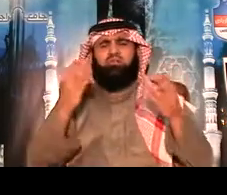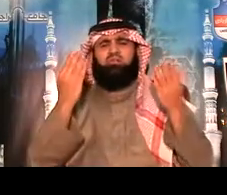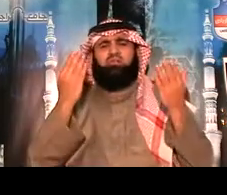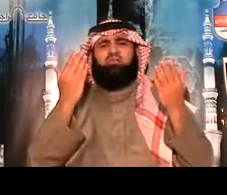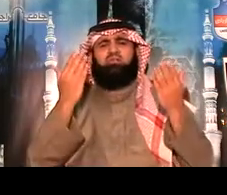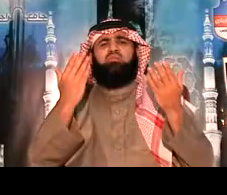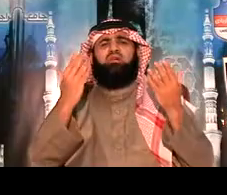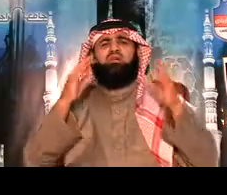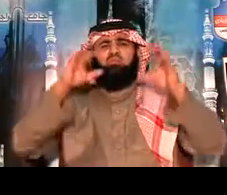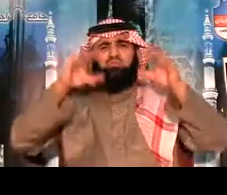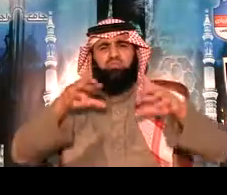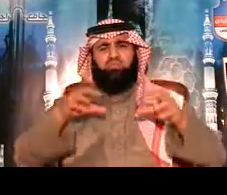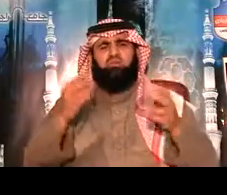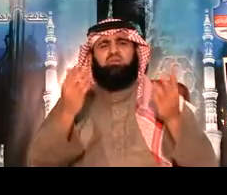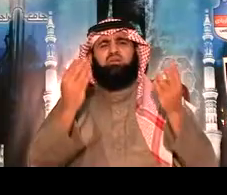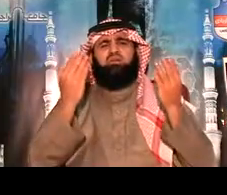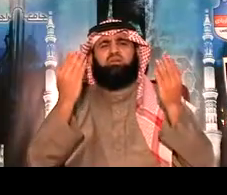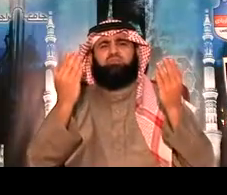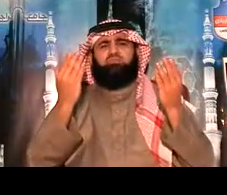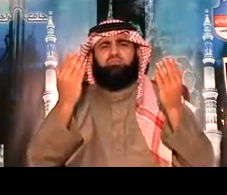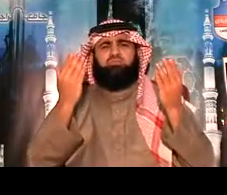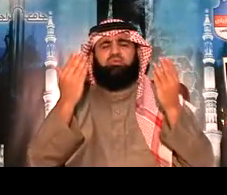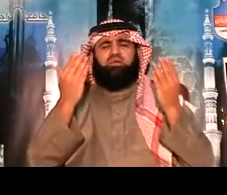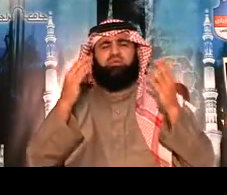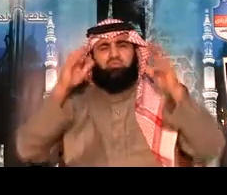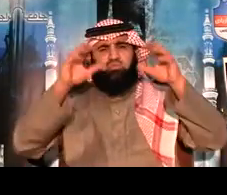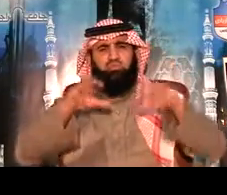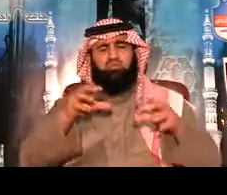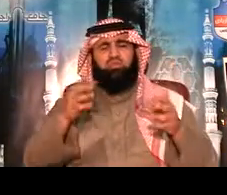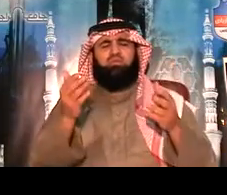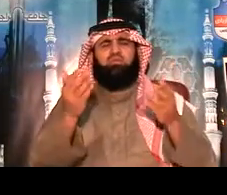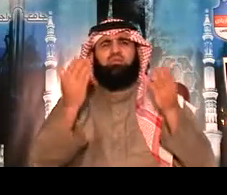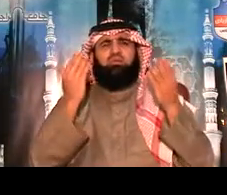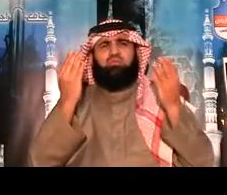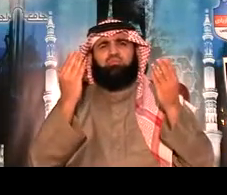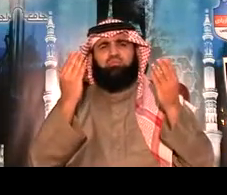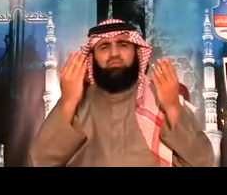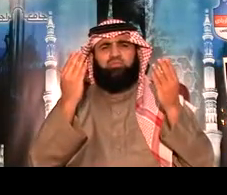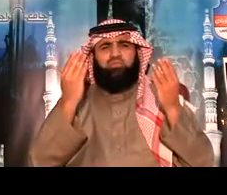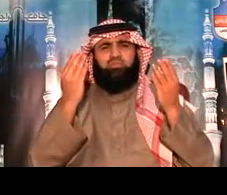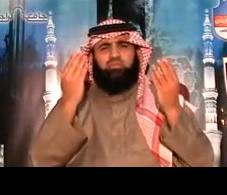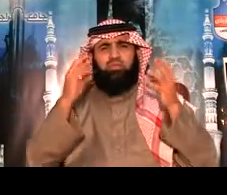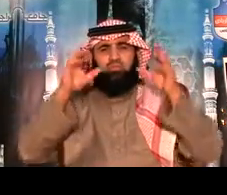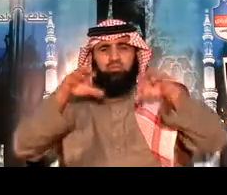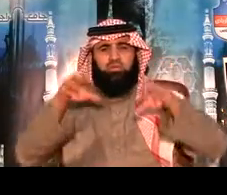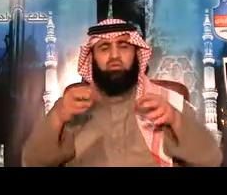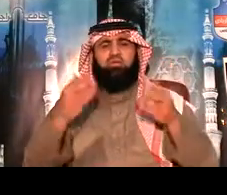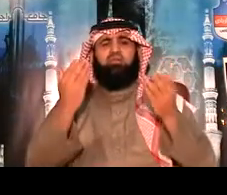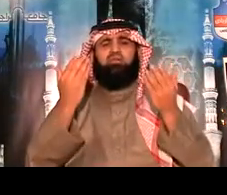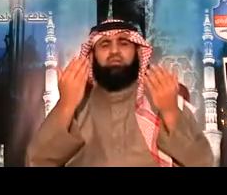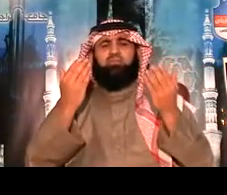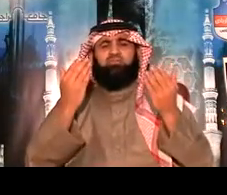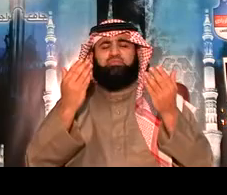اللهم أغثنا، اللهم أغثنا، اللهم أغثنا، اللهم